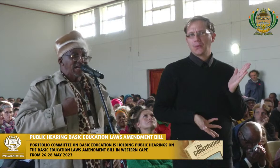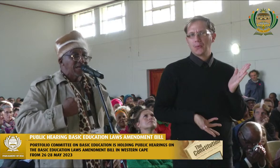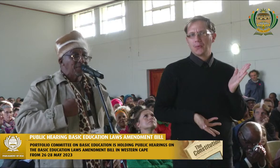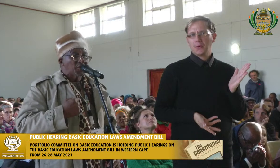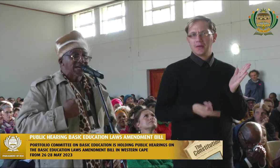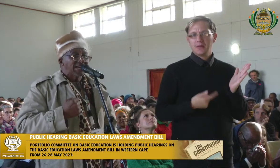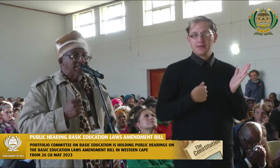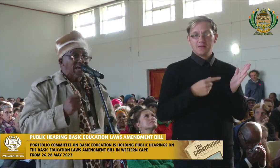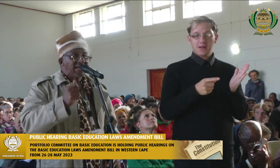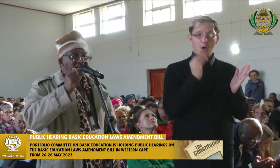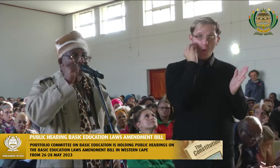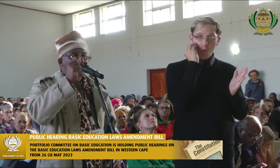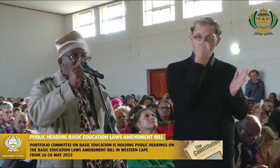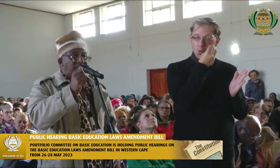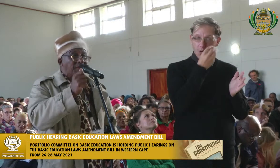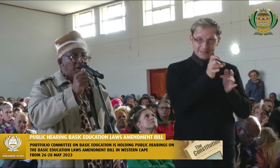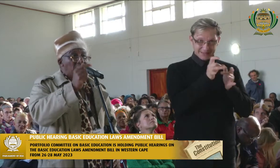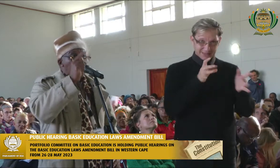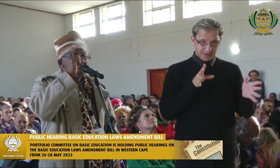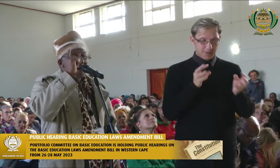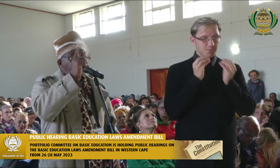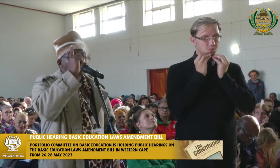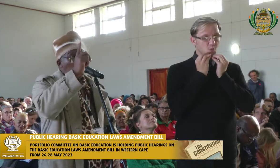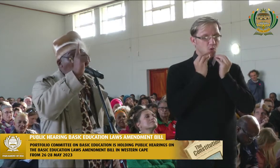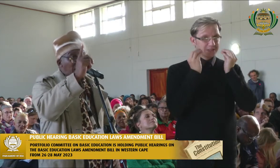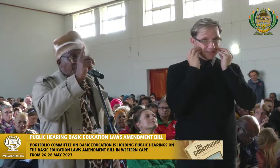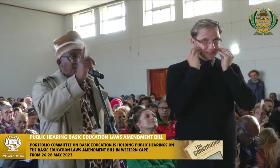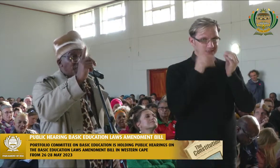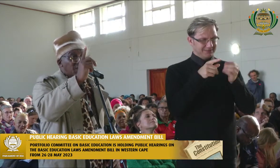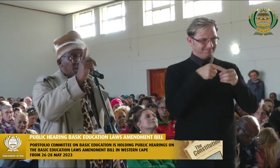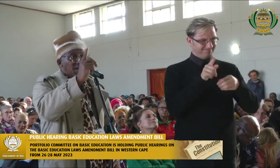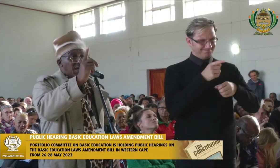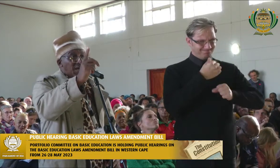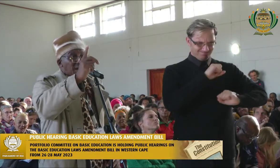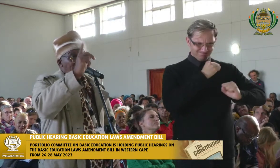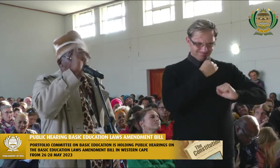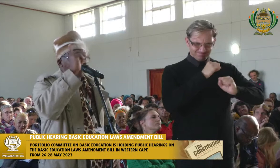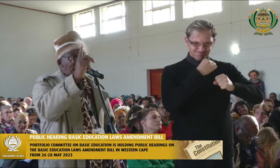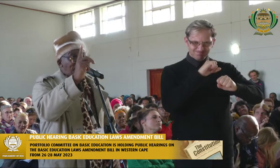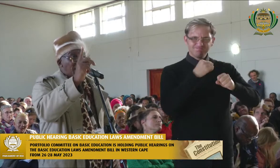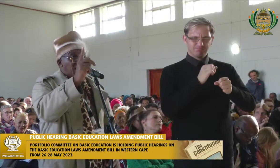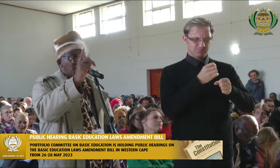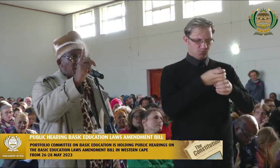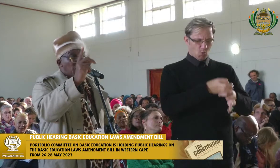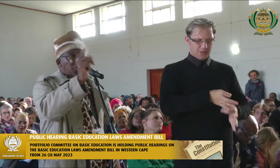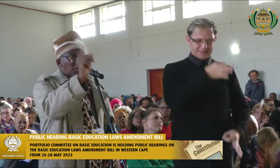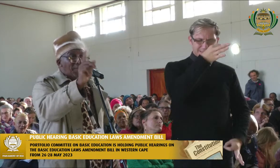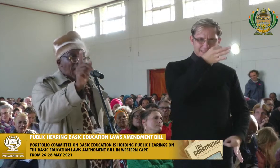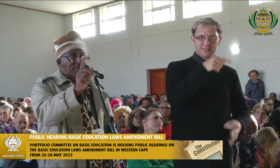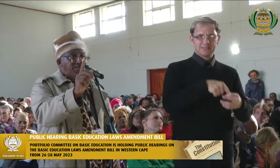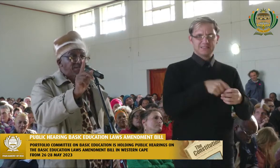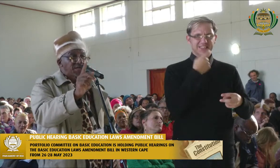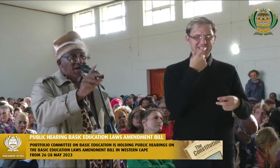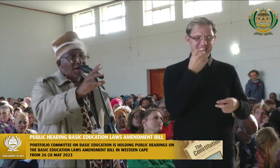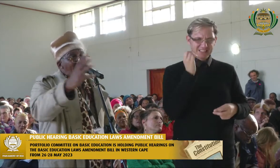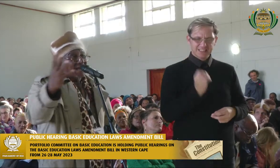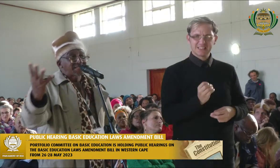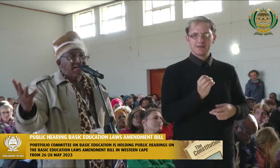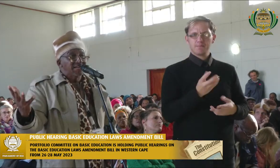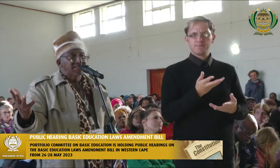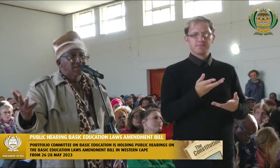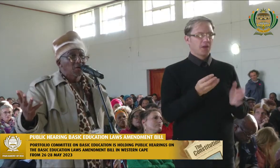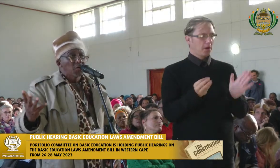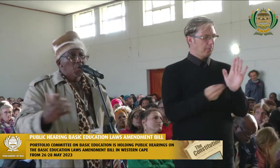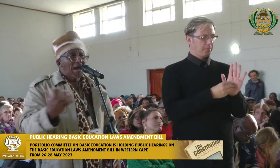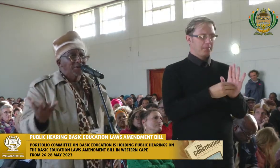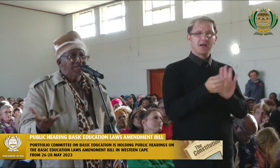Die Khoisan het die Portugese uitgedryf met stokke, met klippe, sonder wapens. Waar